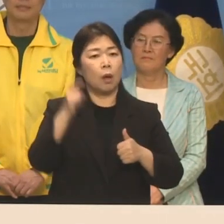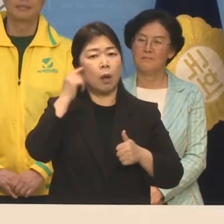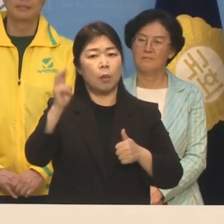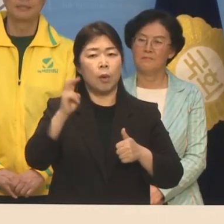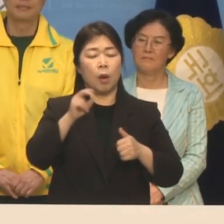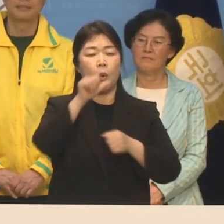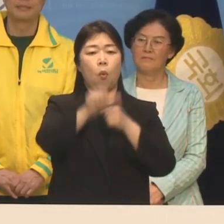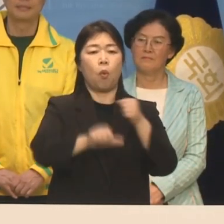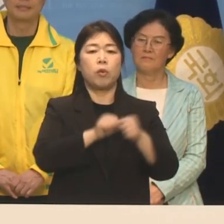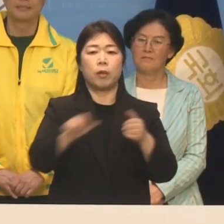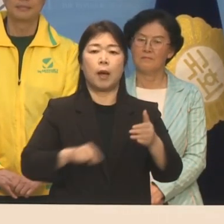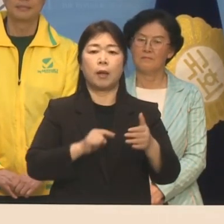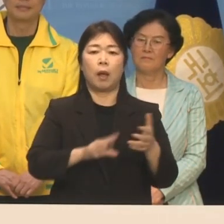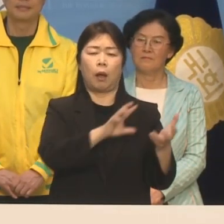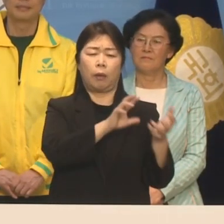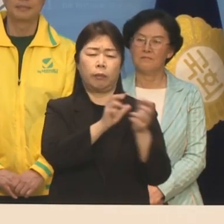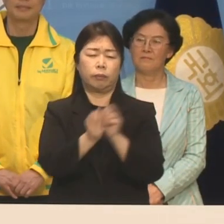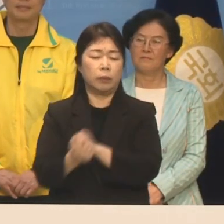절멸된다고 얘기합니다.